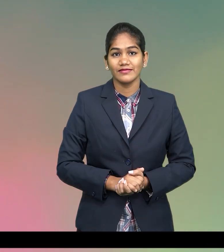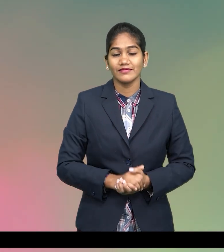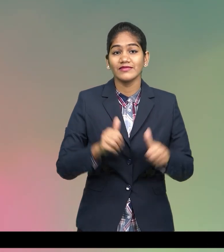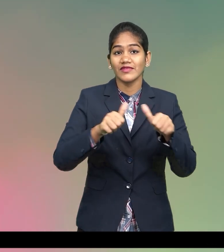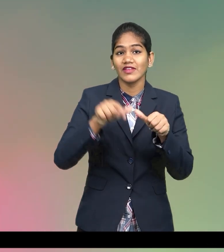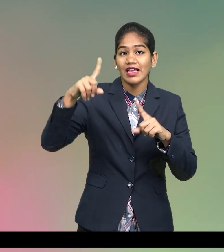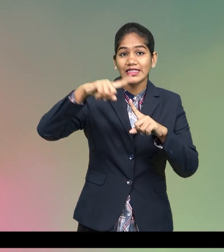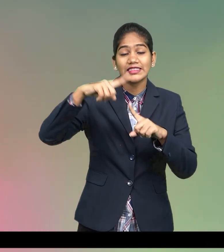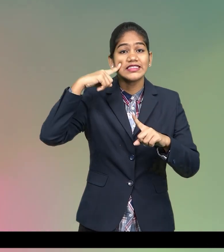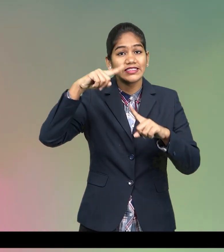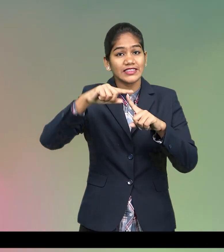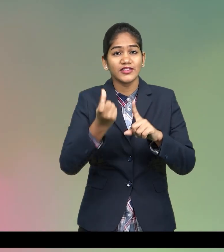ఎత్తు,